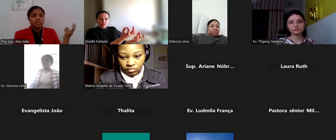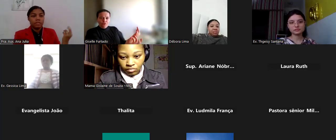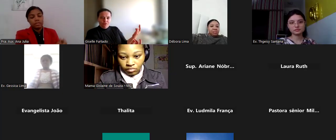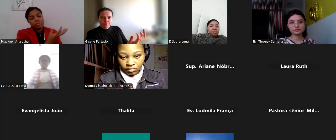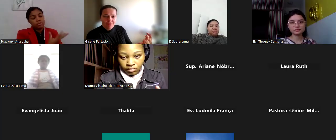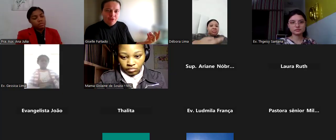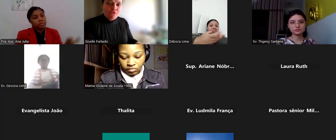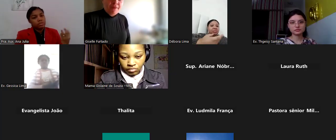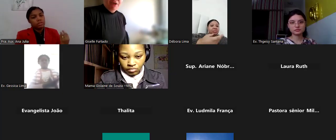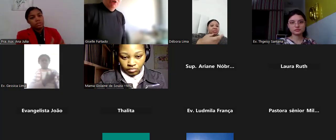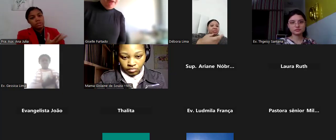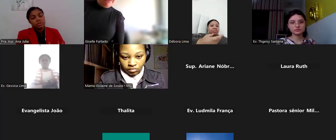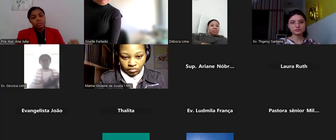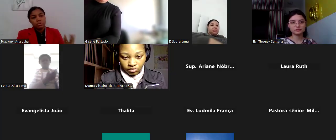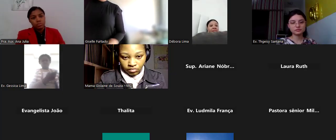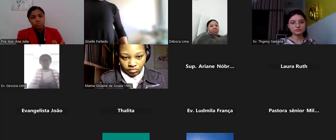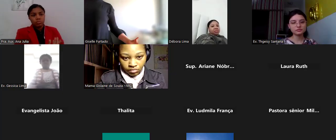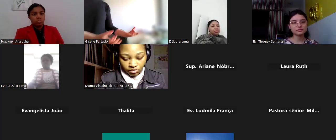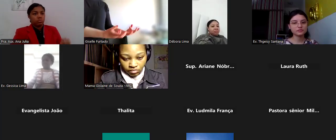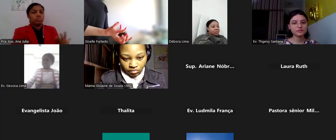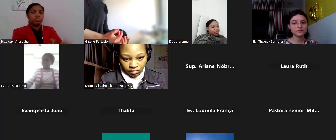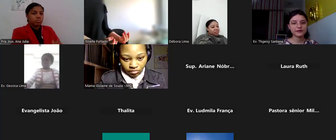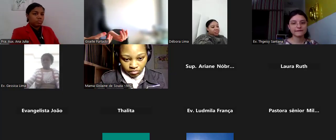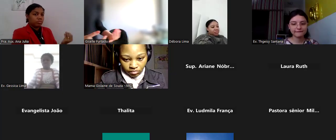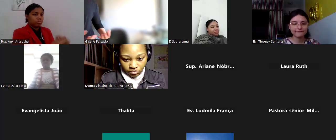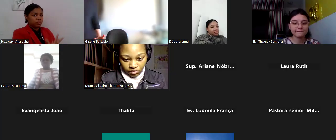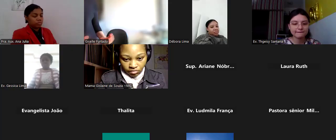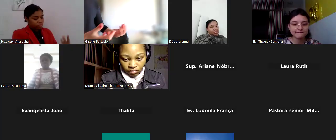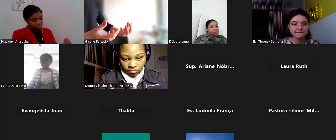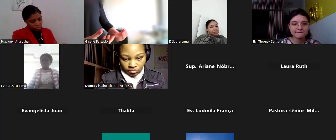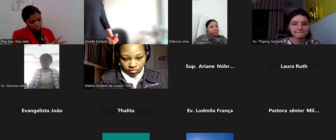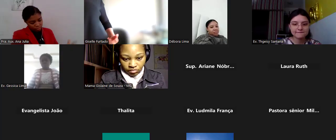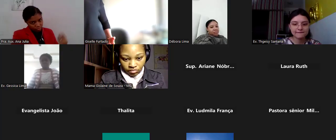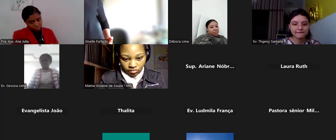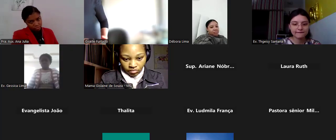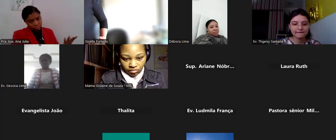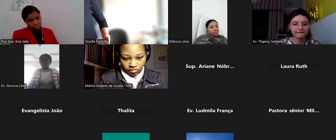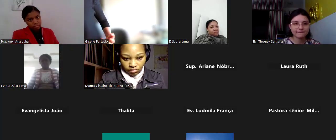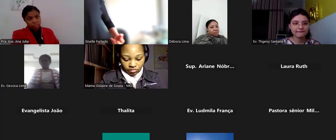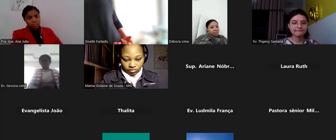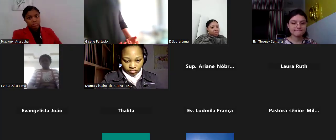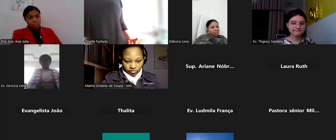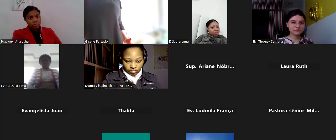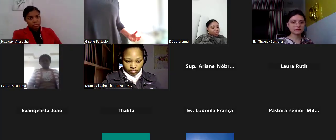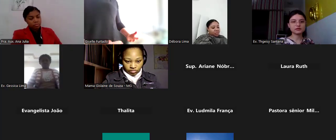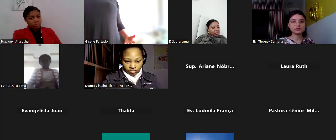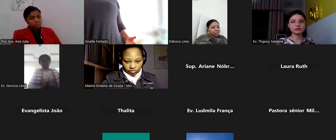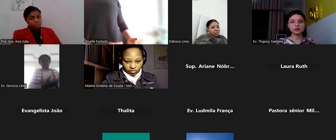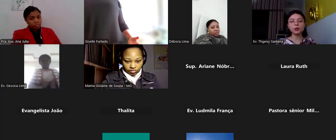fogo. Eu vou ficar meio de pezinho aqui para vocês verem. É um sinal que é embaixo, na altura do quadril aqui. Deixa eu ficar mais pra cá. Ó, meu quadril